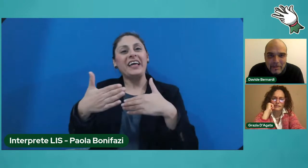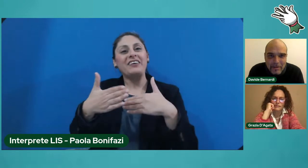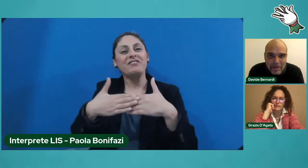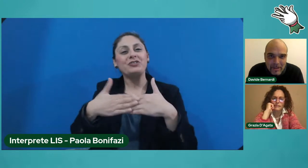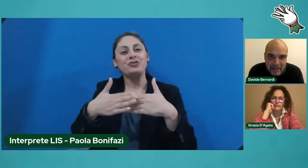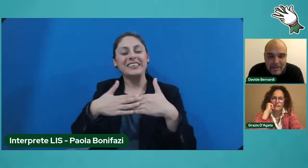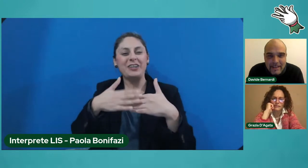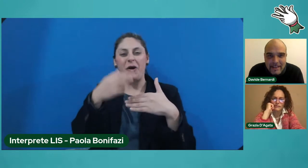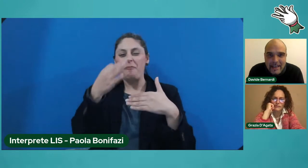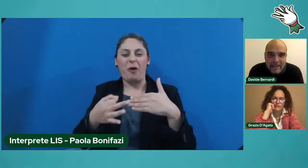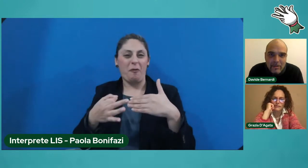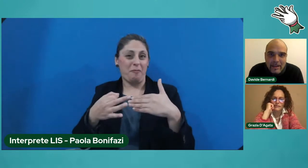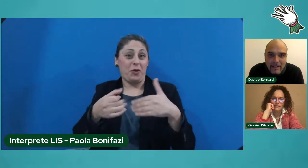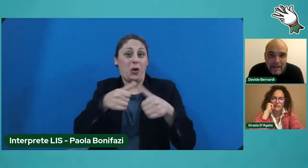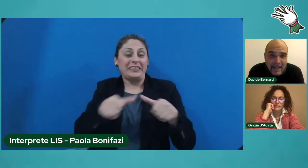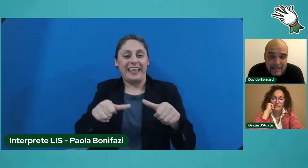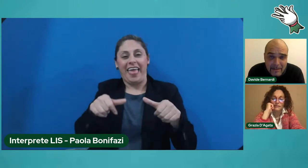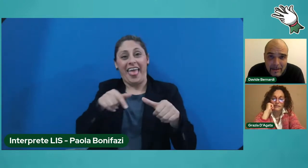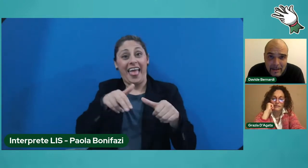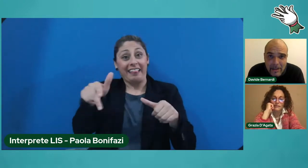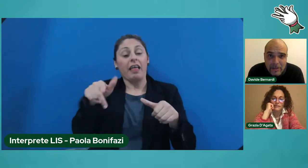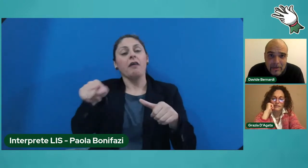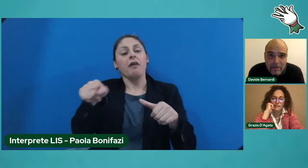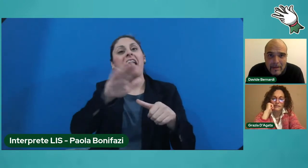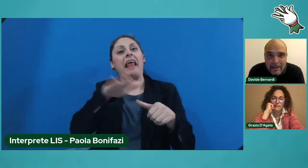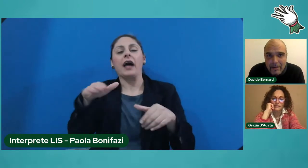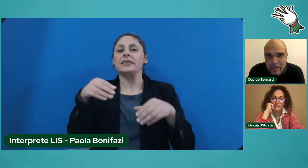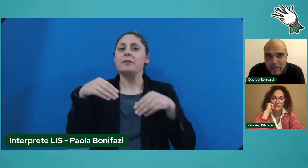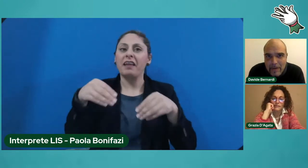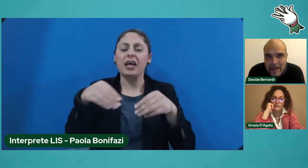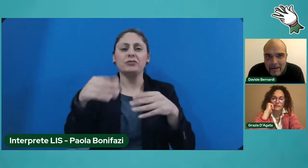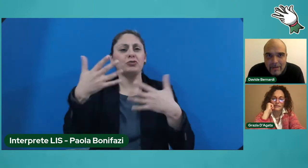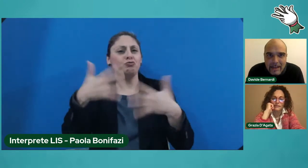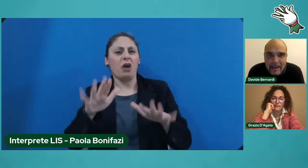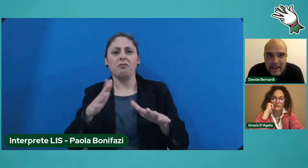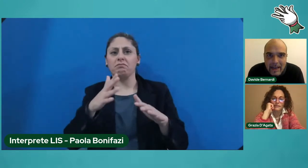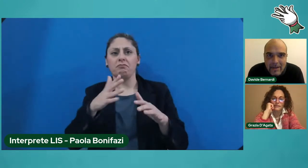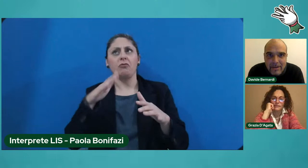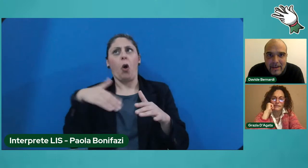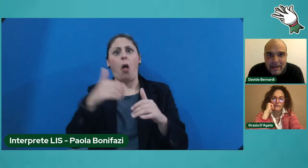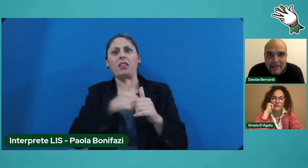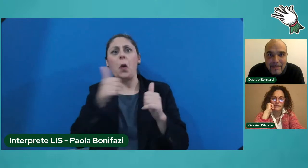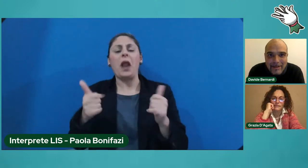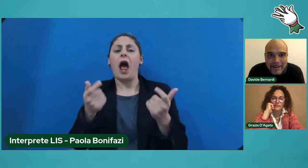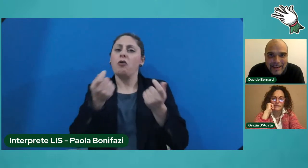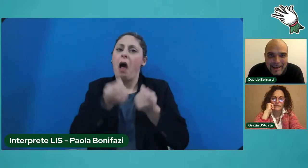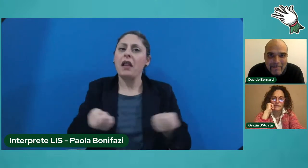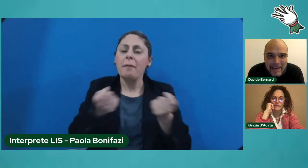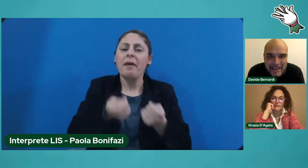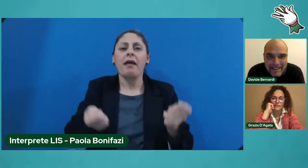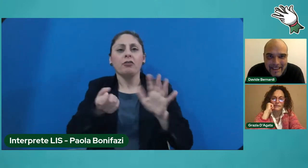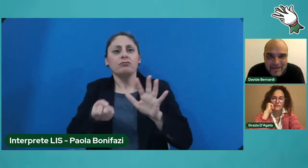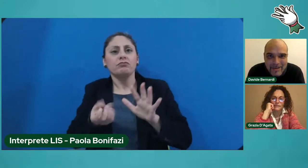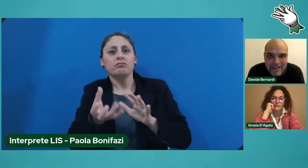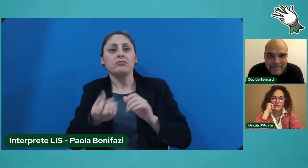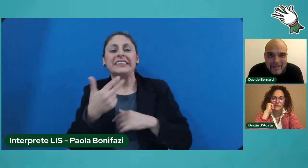proprio vicino alla nostra sede, dove i ragazzi partecipano ormai da più di un anno, si allenano e spero che a breve